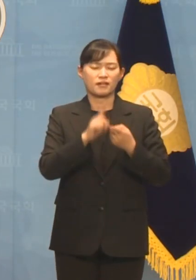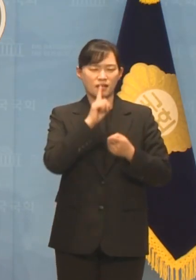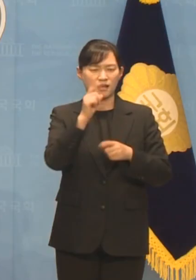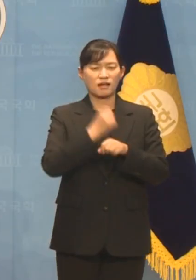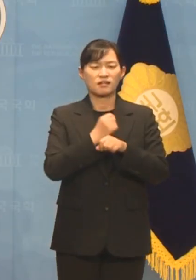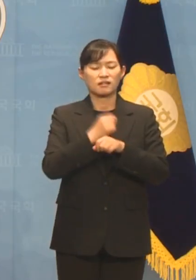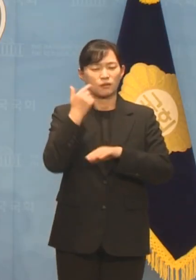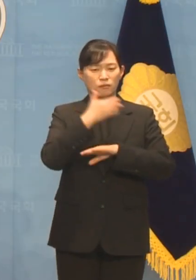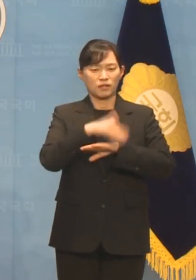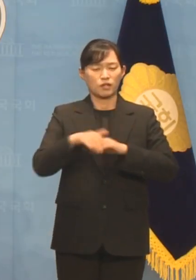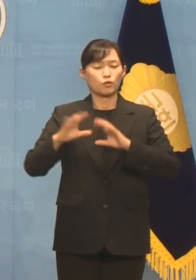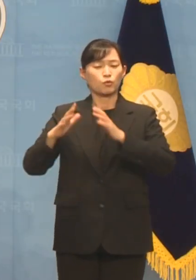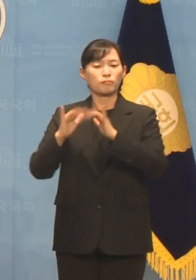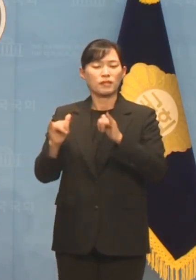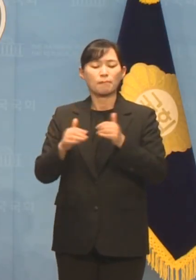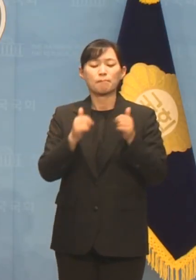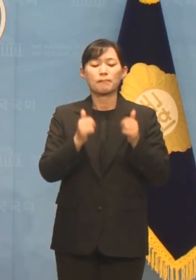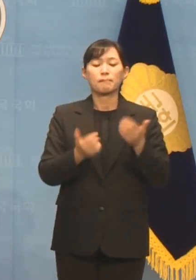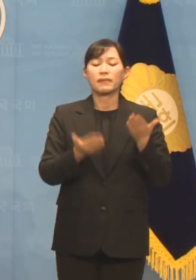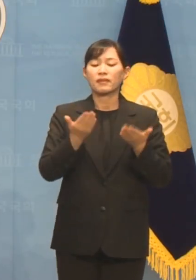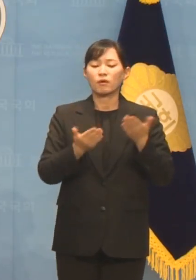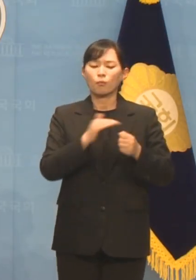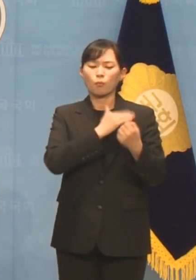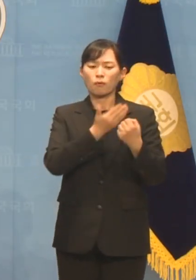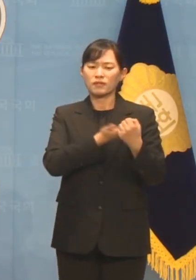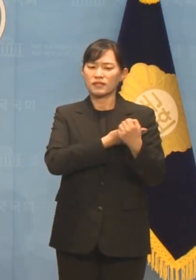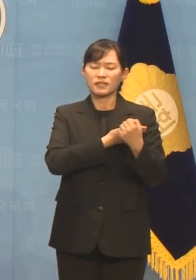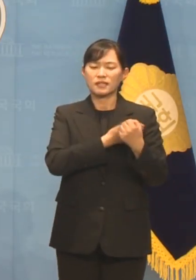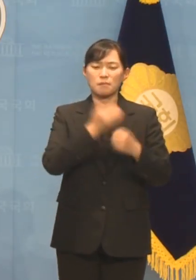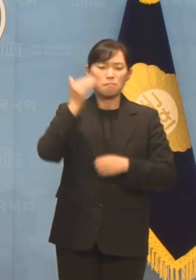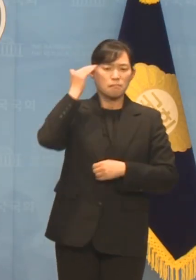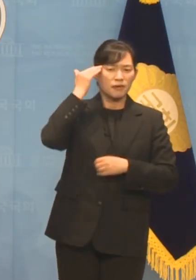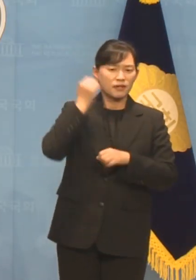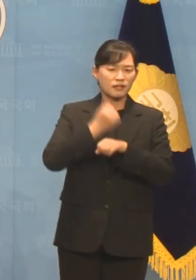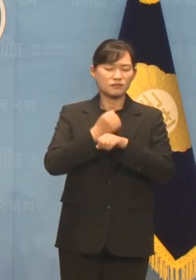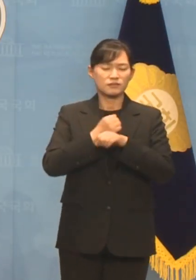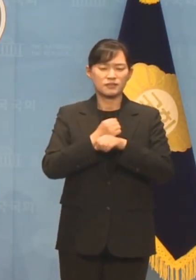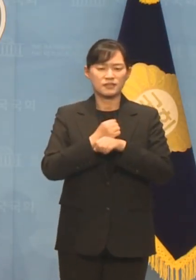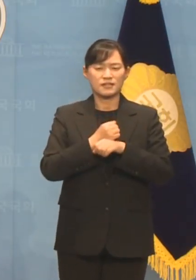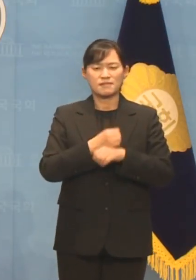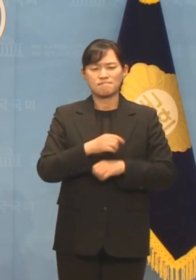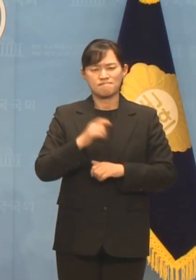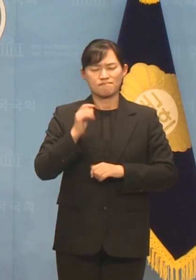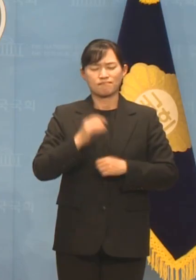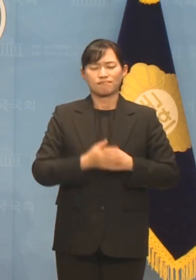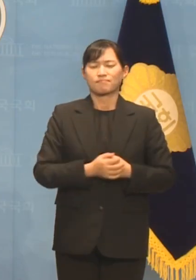조작하여 국민의 판단권을 훼손하는 범죄 행위에 단호히 대응하겠습니다.